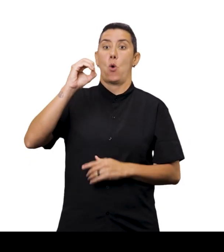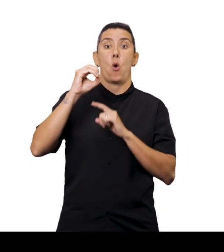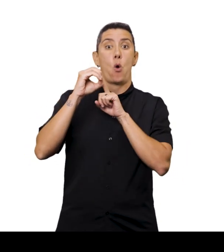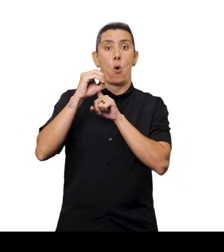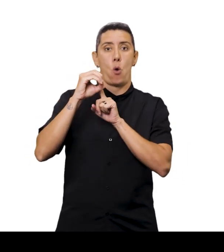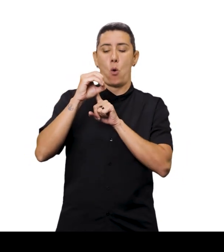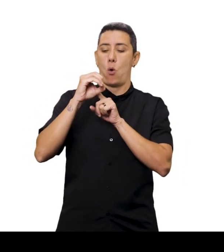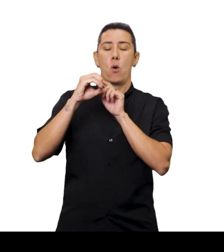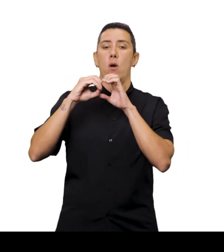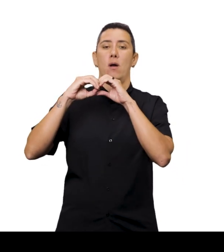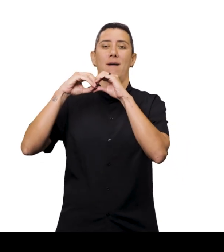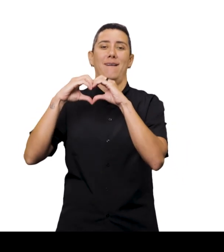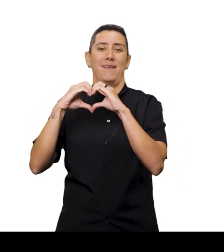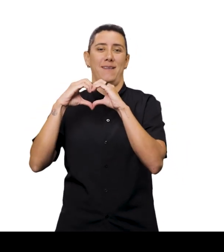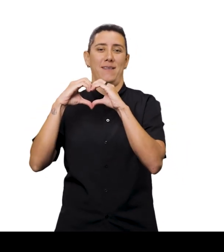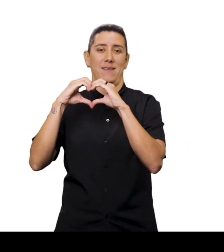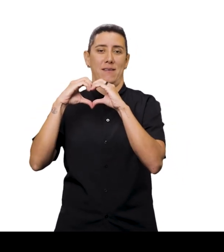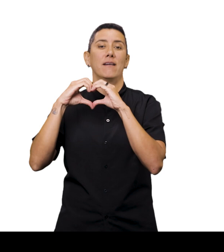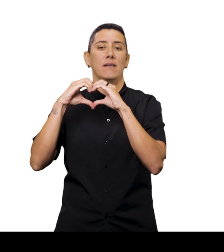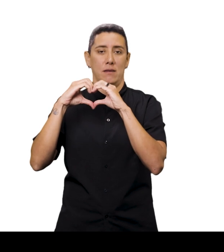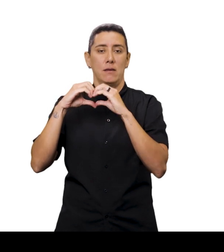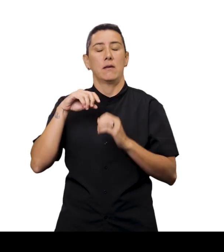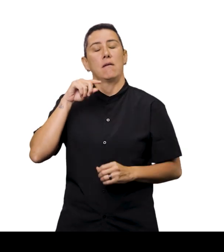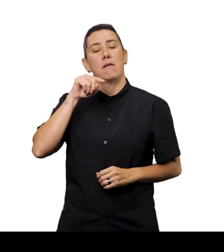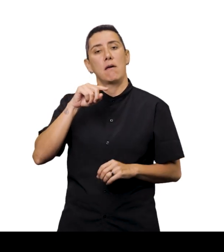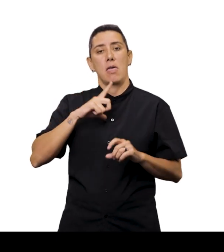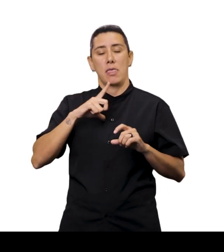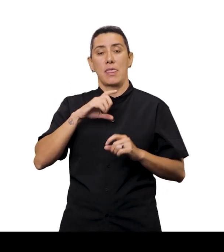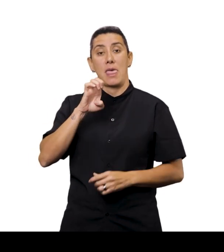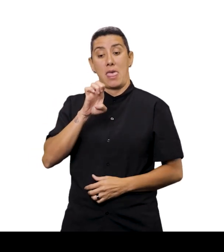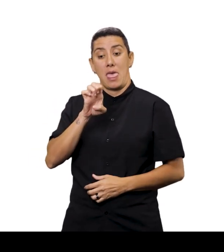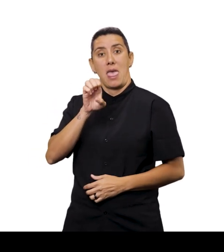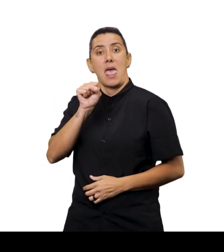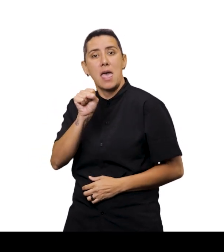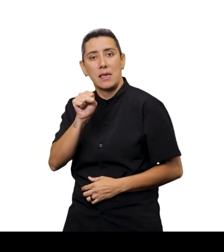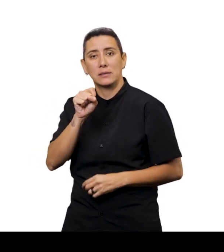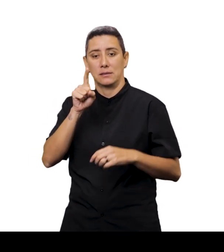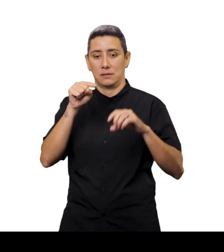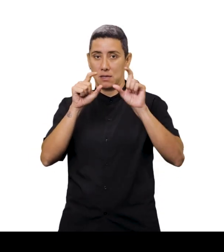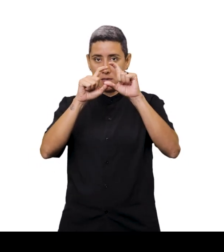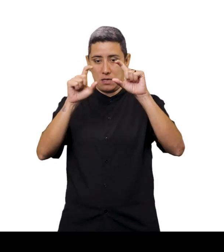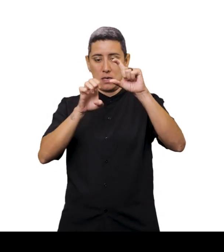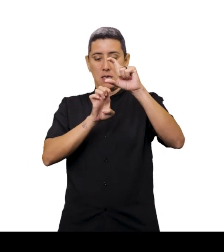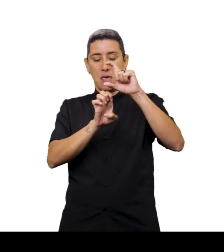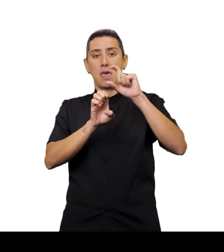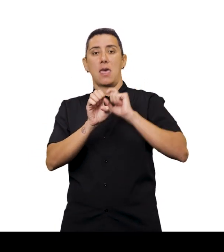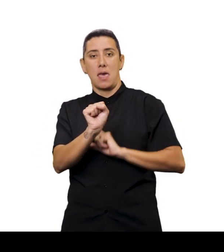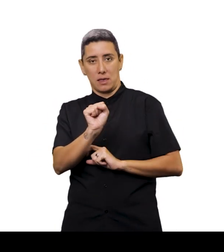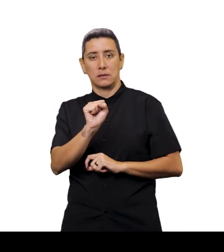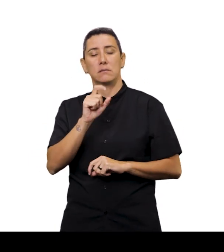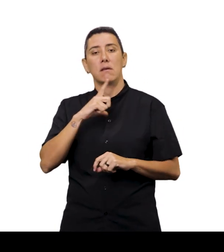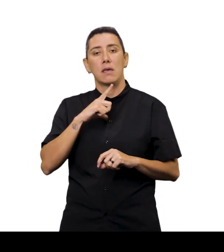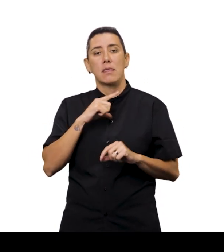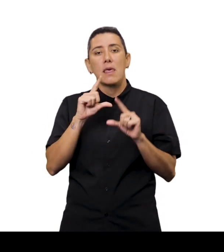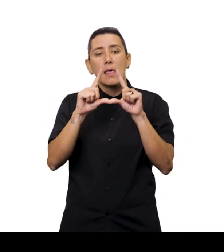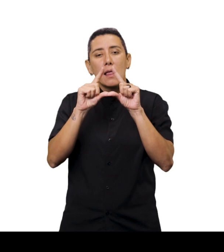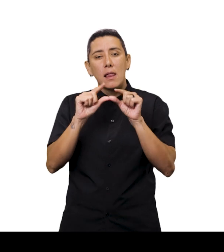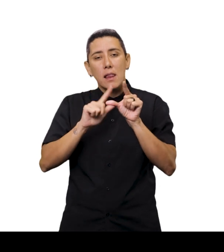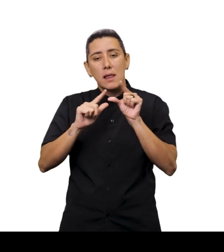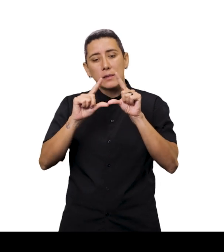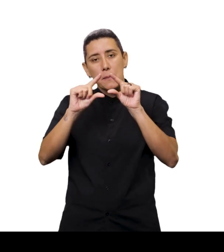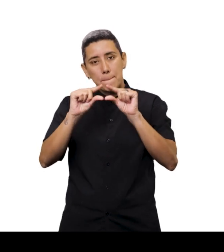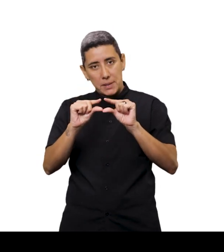em destaque com a letra O substituída por um coração. A frase "legal és" está escrita